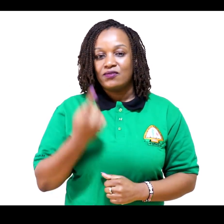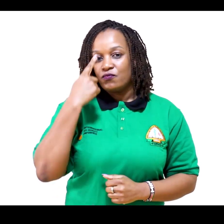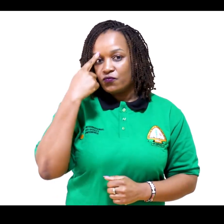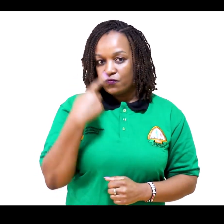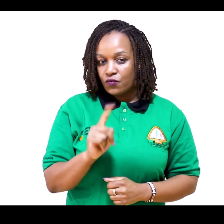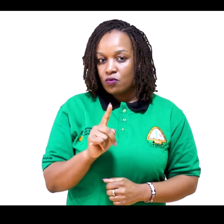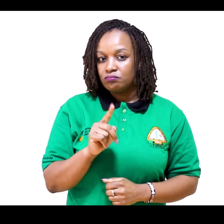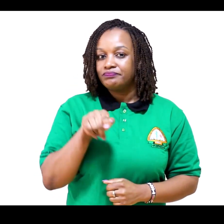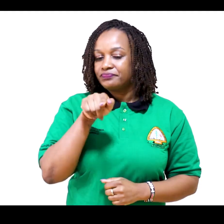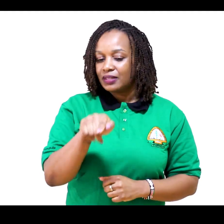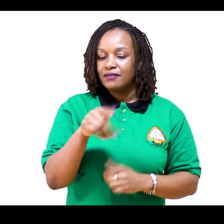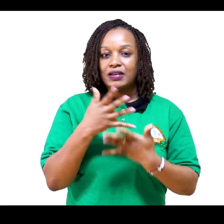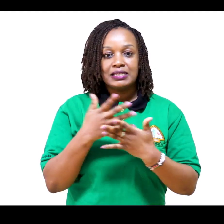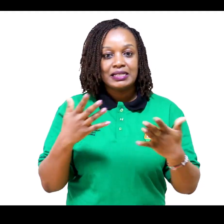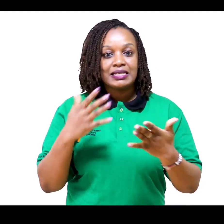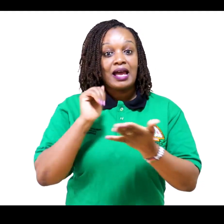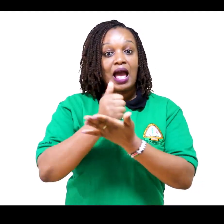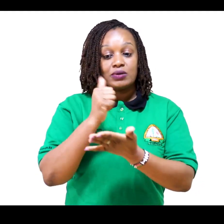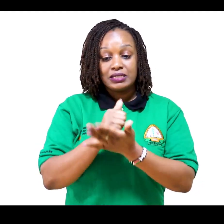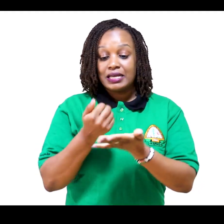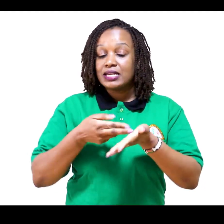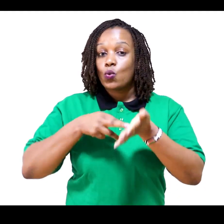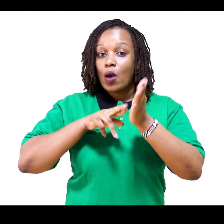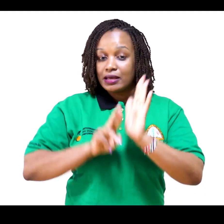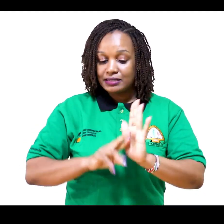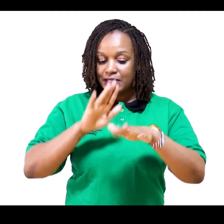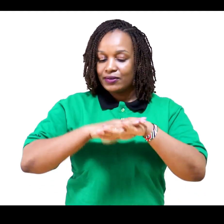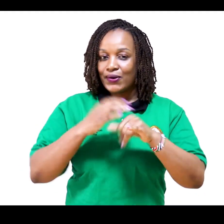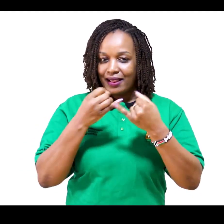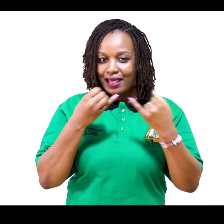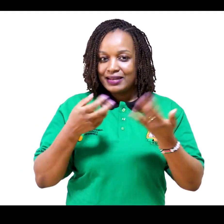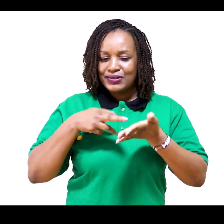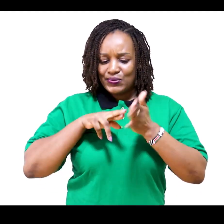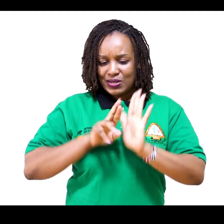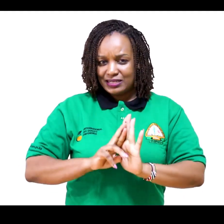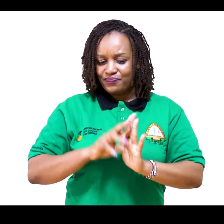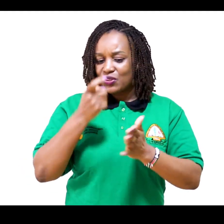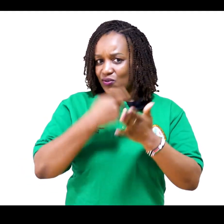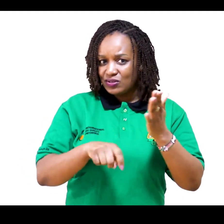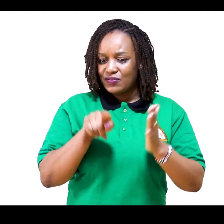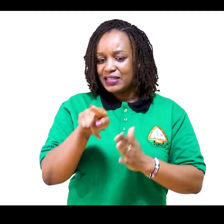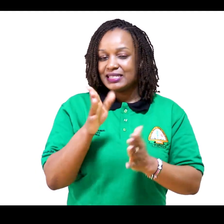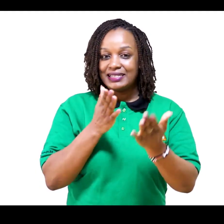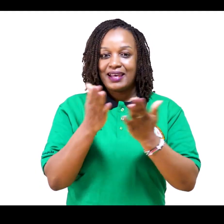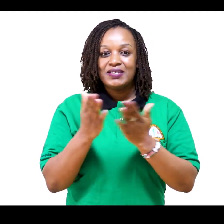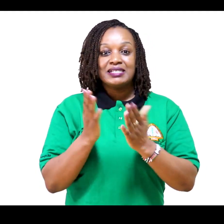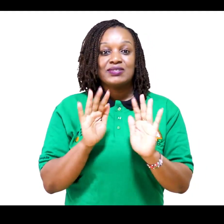Kwa ukaguzi wa kituo cha devitalization, hitaji ni ombi la mtandaoni. Gharama ya huduma hii